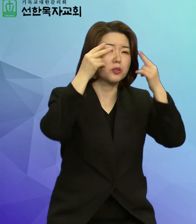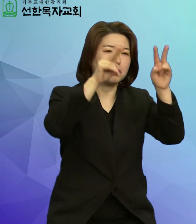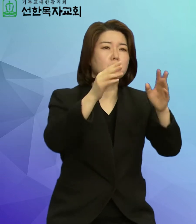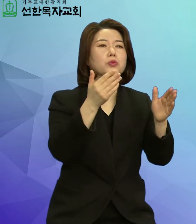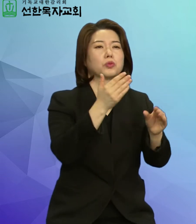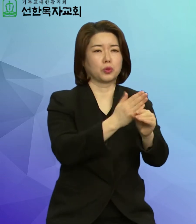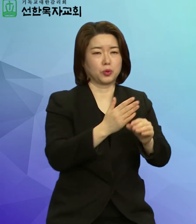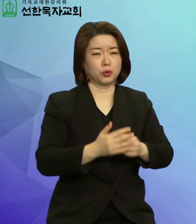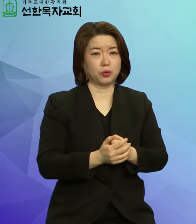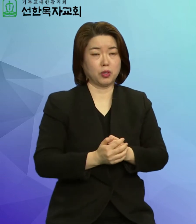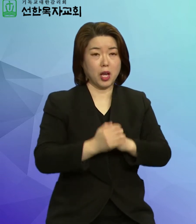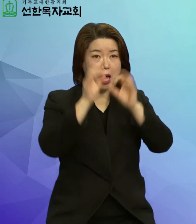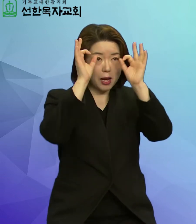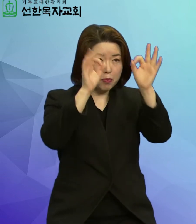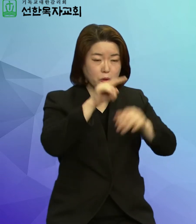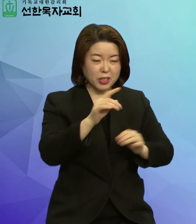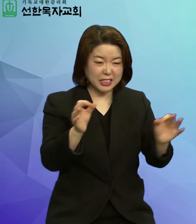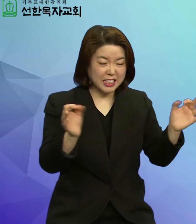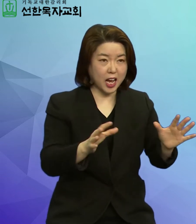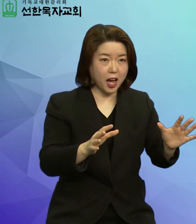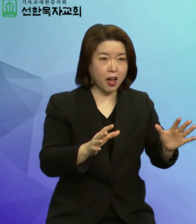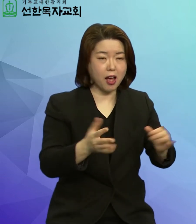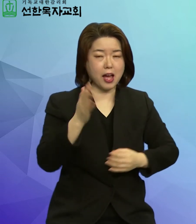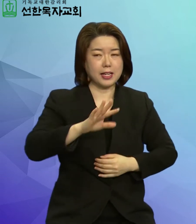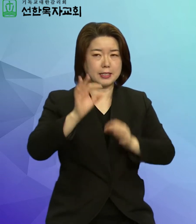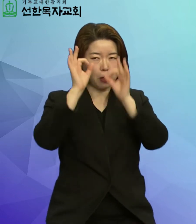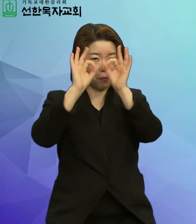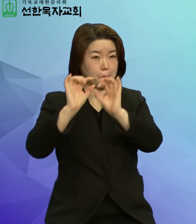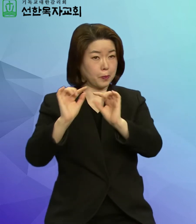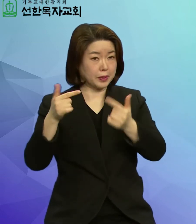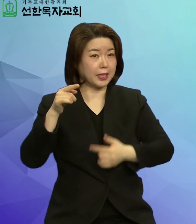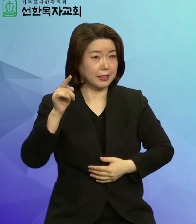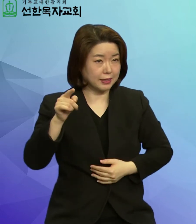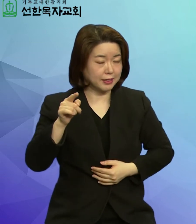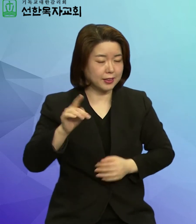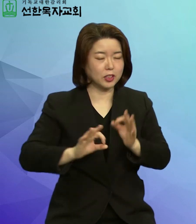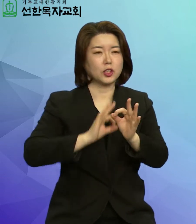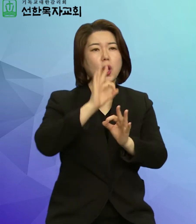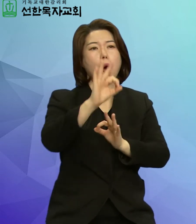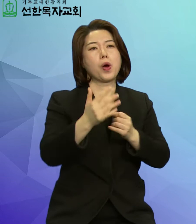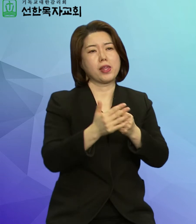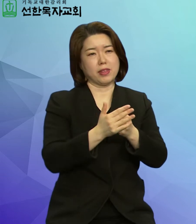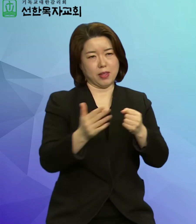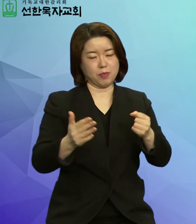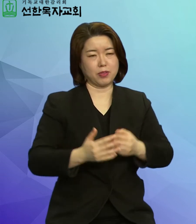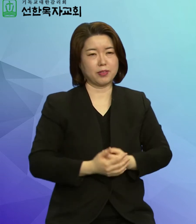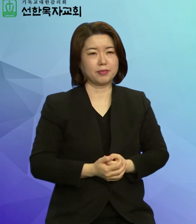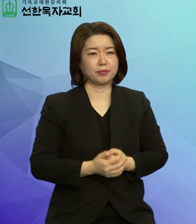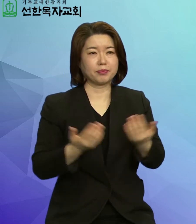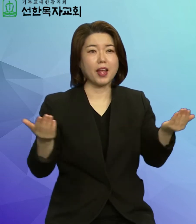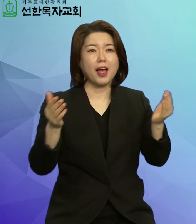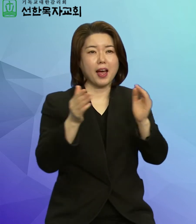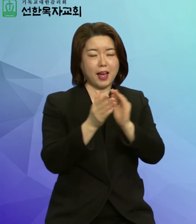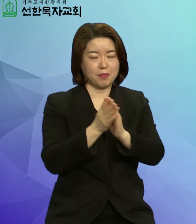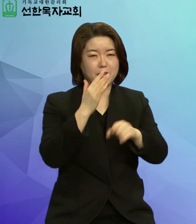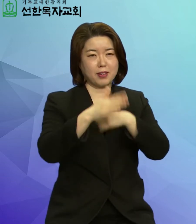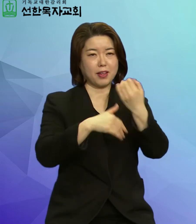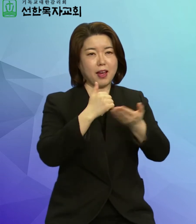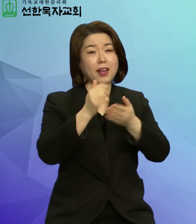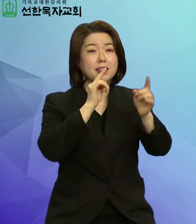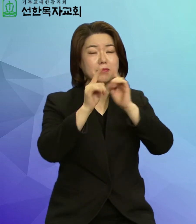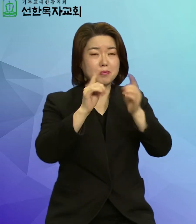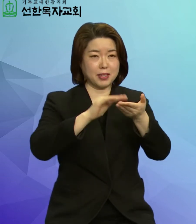것을 바라봅니다. 보이는 것은 잠깐이지만 보이지 않는 것은 영원하기 때문입니다.